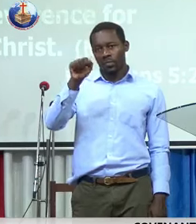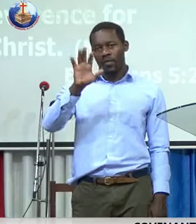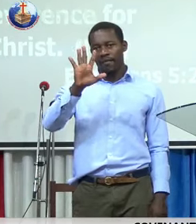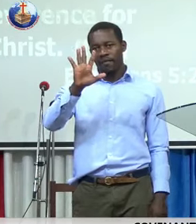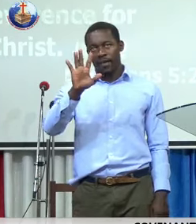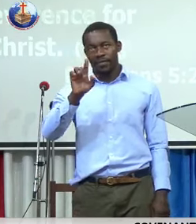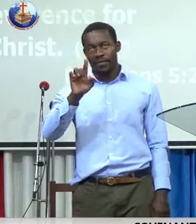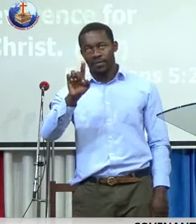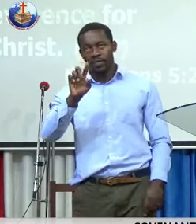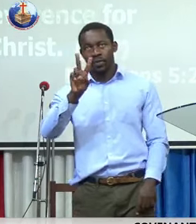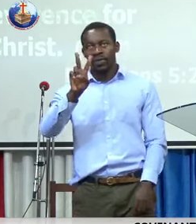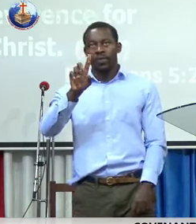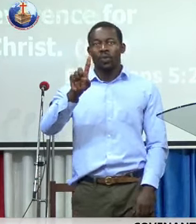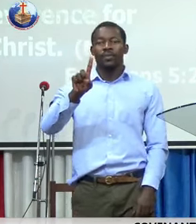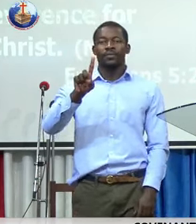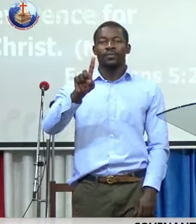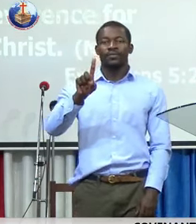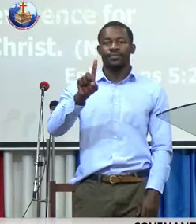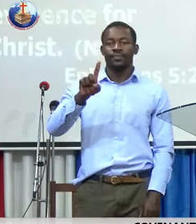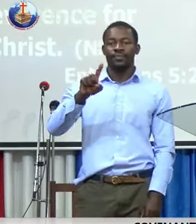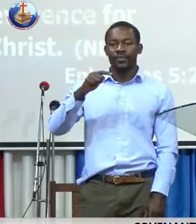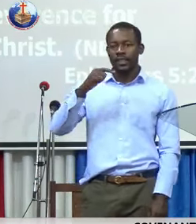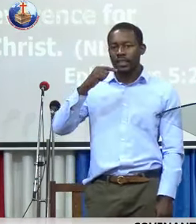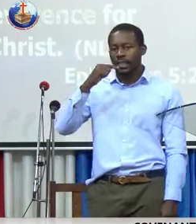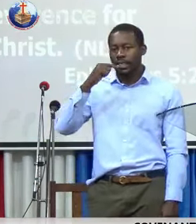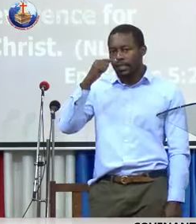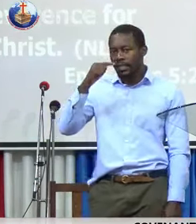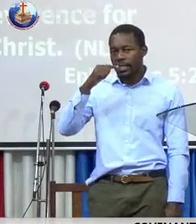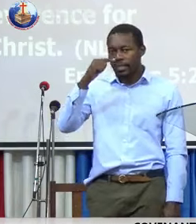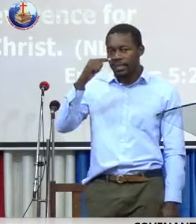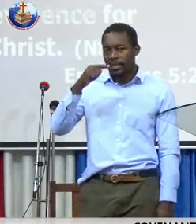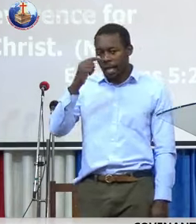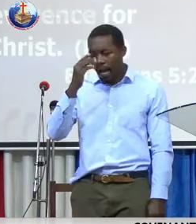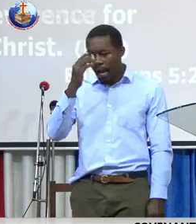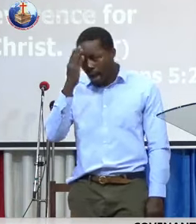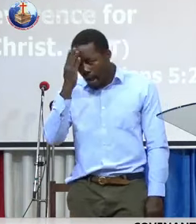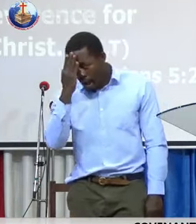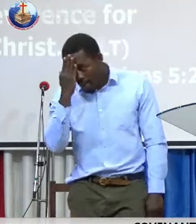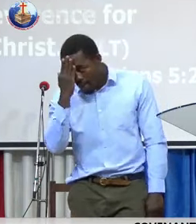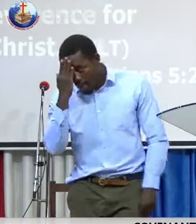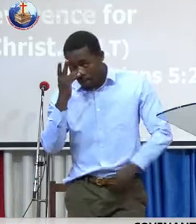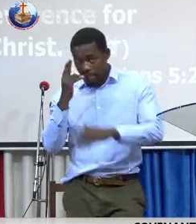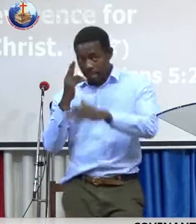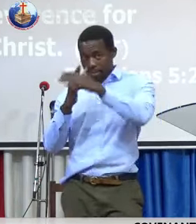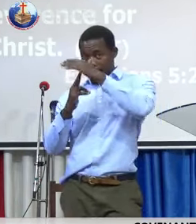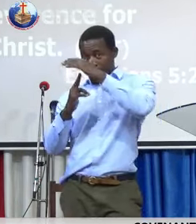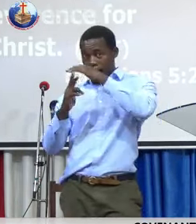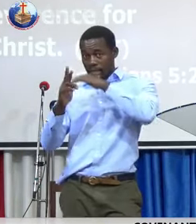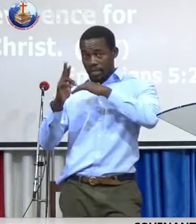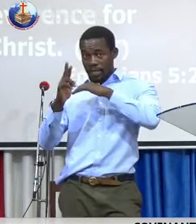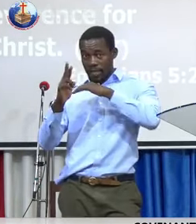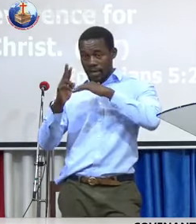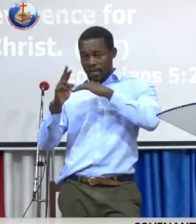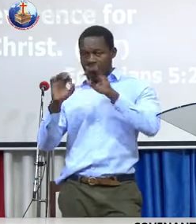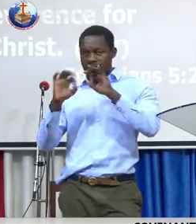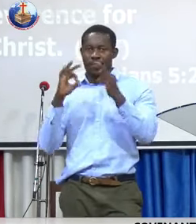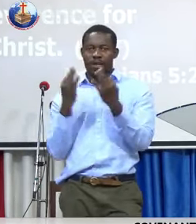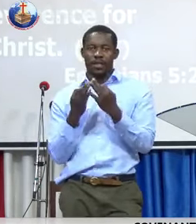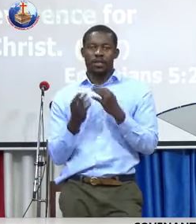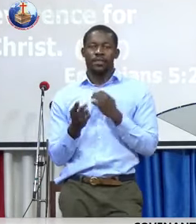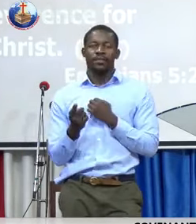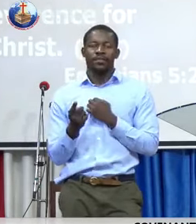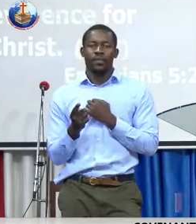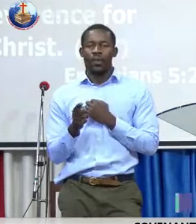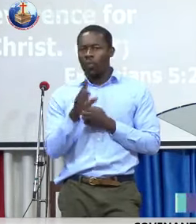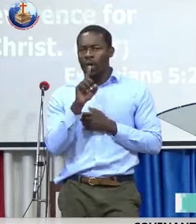another out of reverence for Christ. Inatuambia kwamba tunyenyekeane kwa sababu ya heshima ya Kristo. And one thing I came to realize na